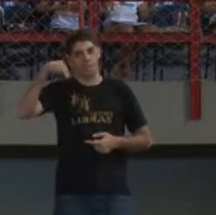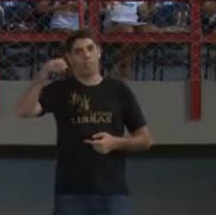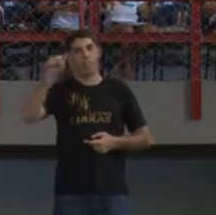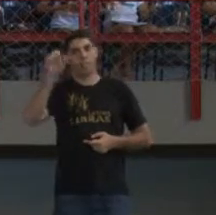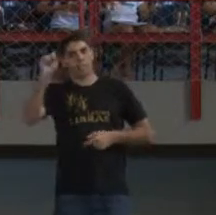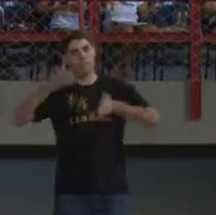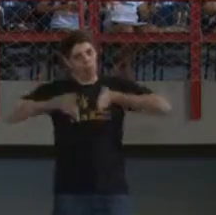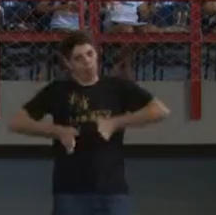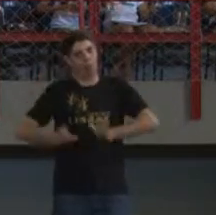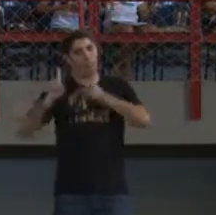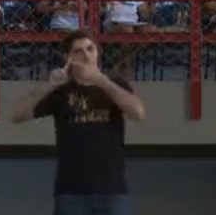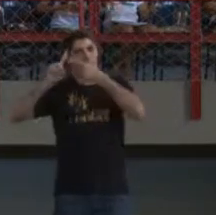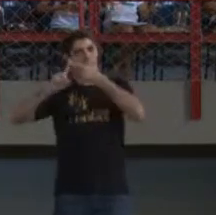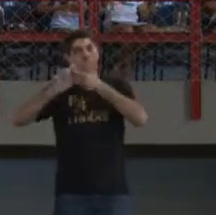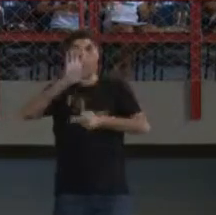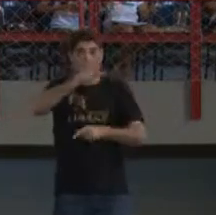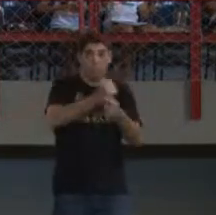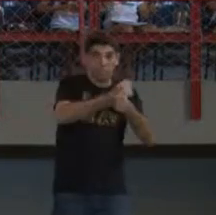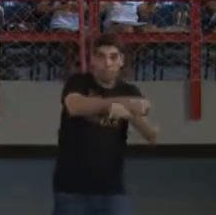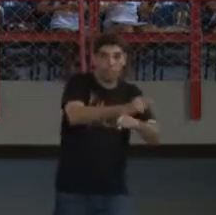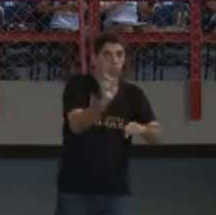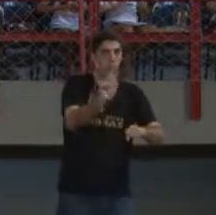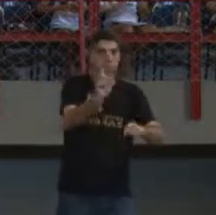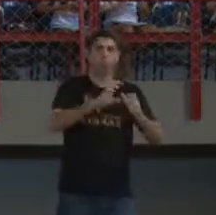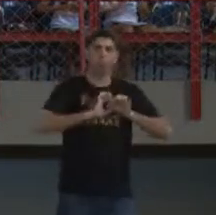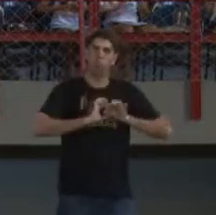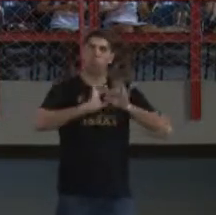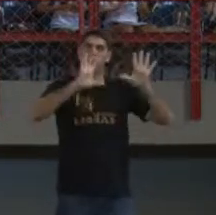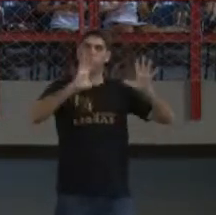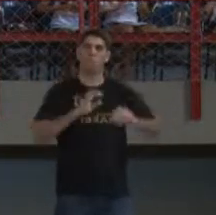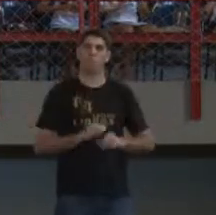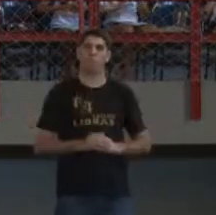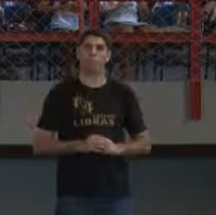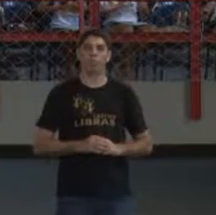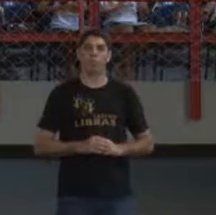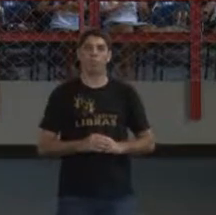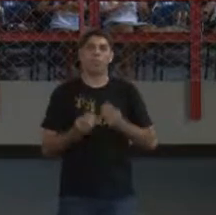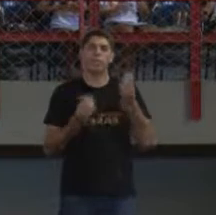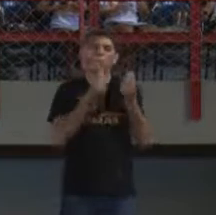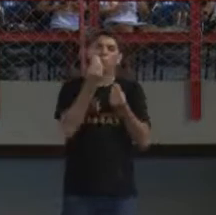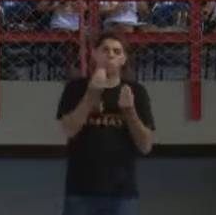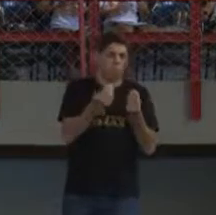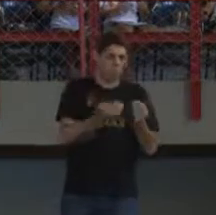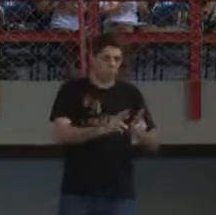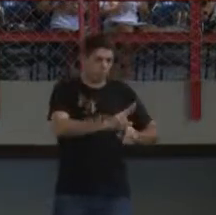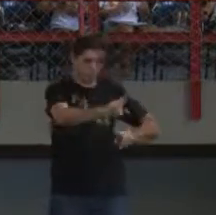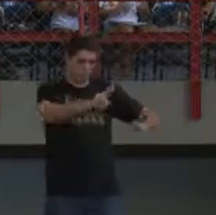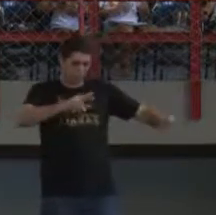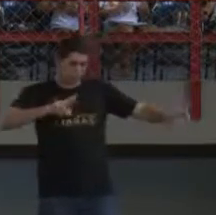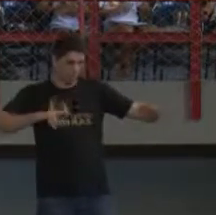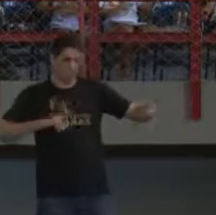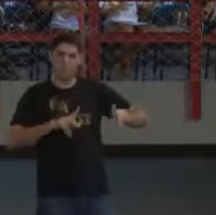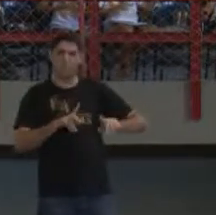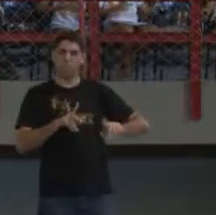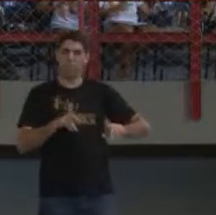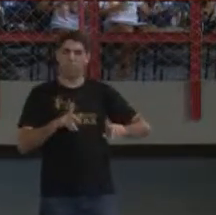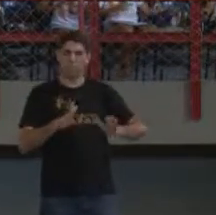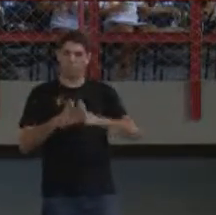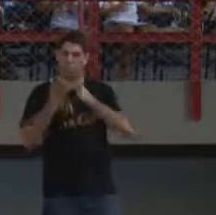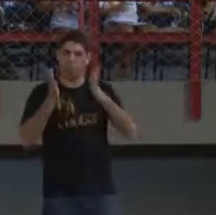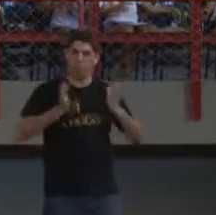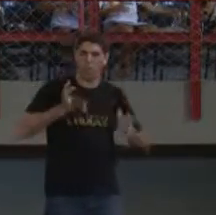amenizar as relações sociais, o que é que o cidadão grego fez? ele proibiu a escravidão por